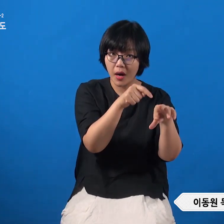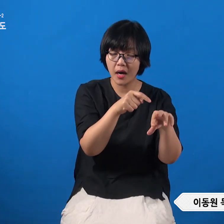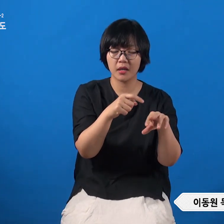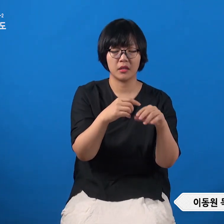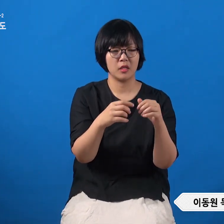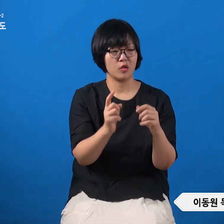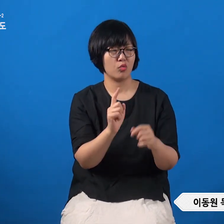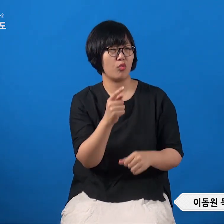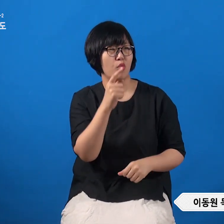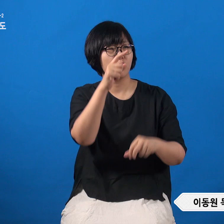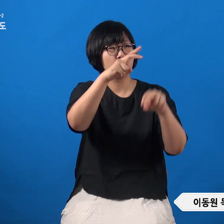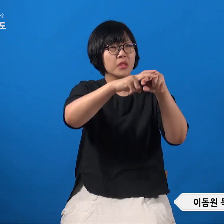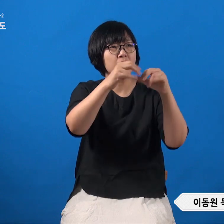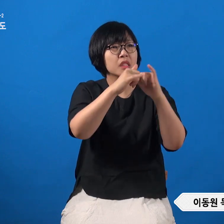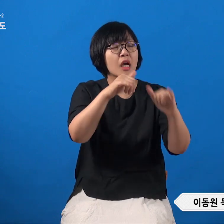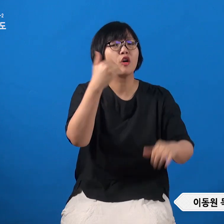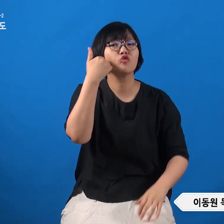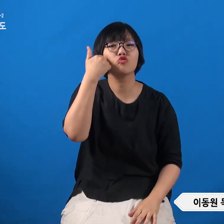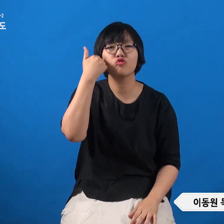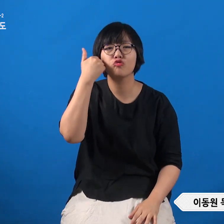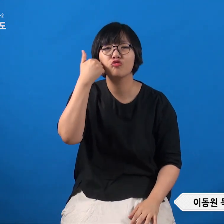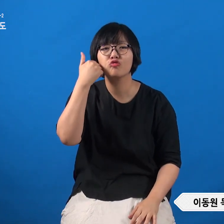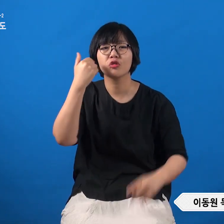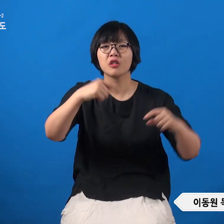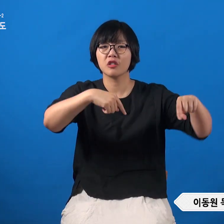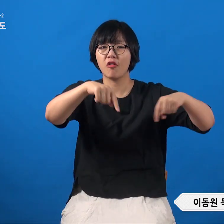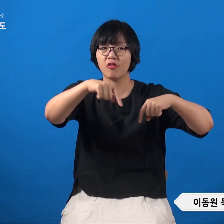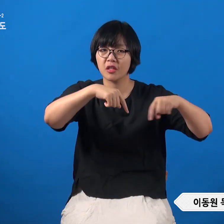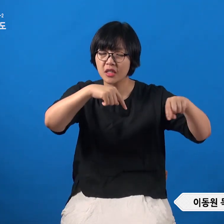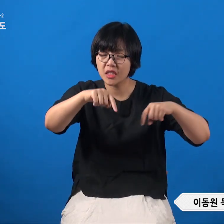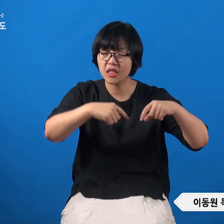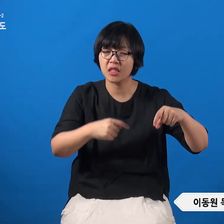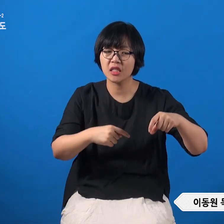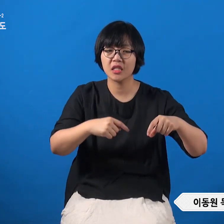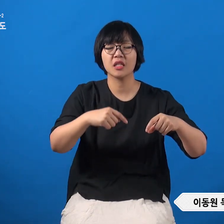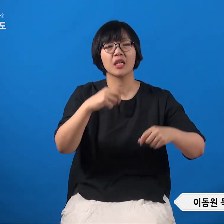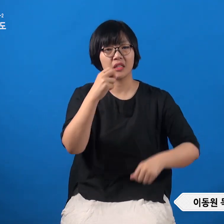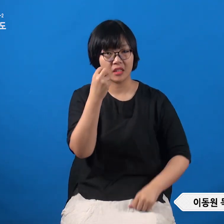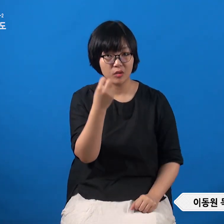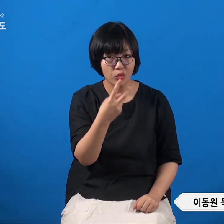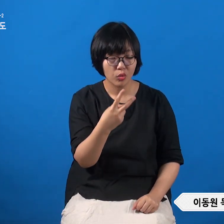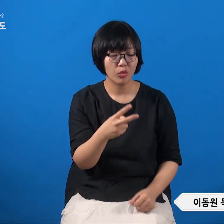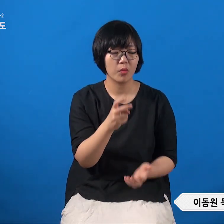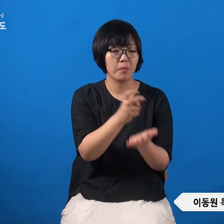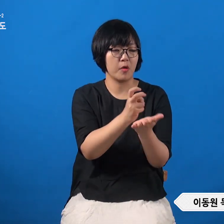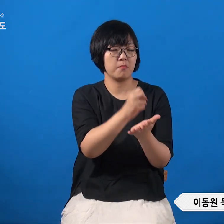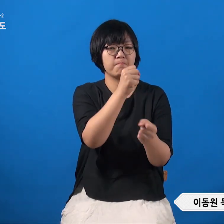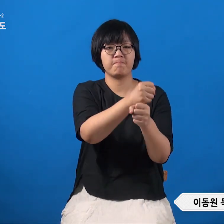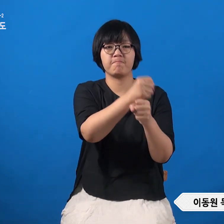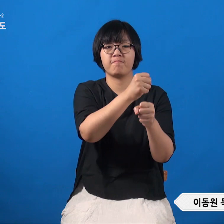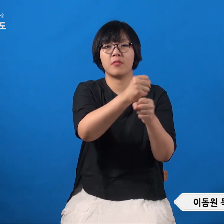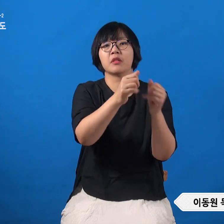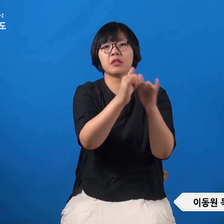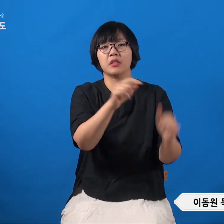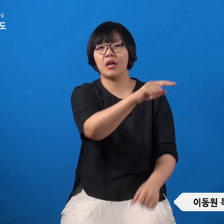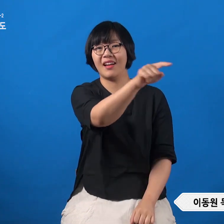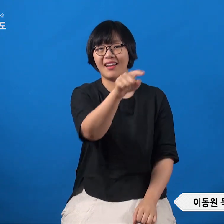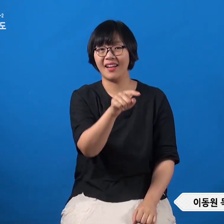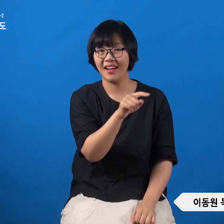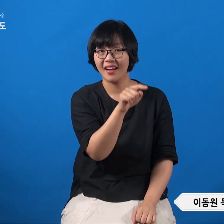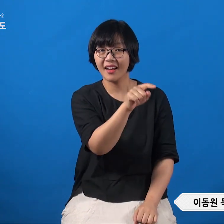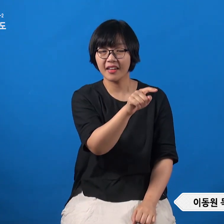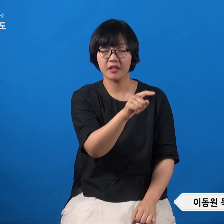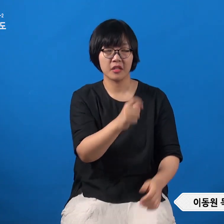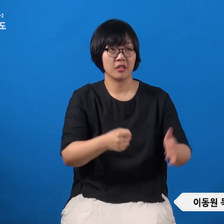있는 이들은 나라와 사회의 정책 결정권자라고 할 수가 있습니다. 그들의